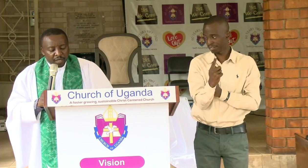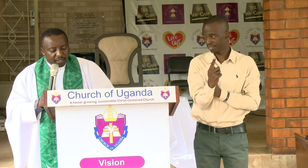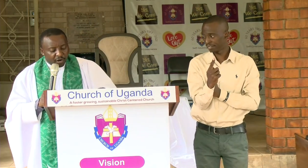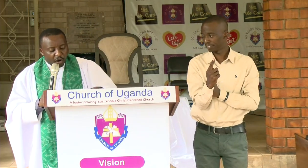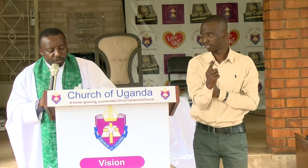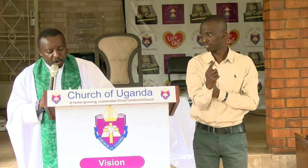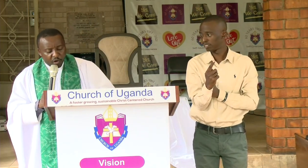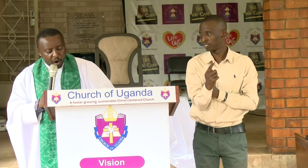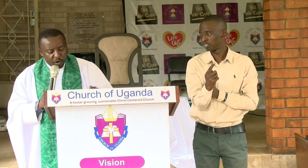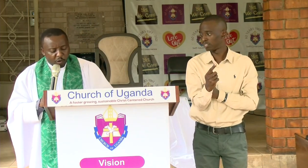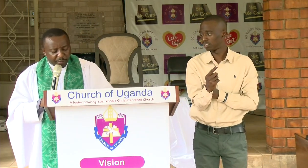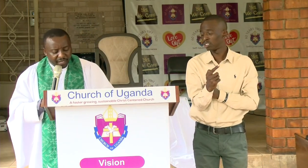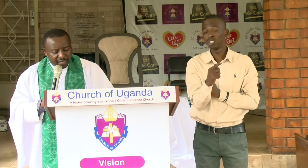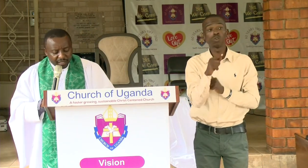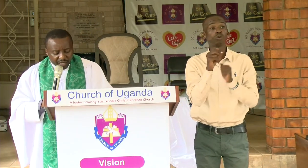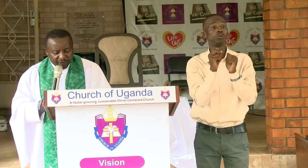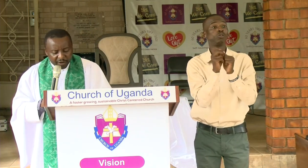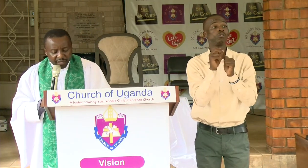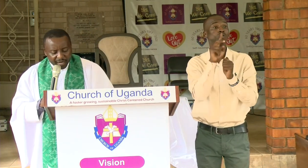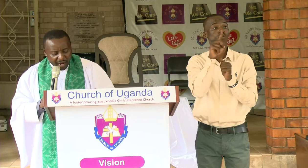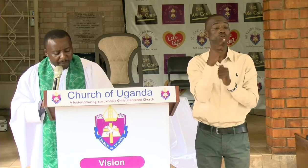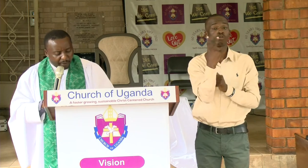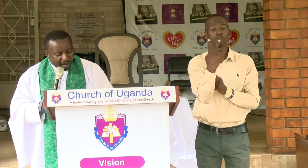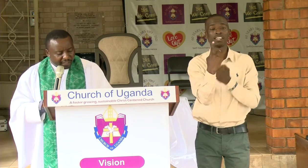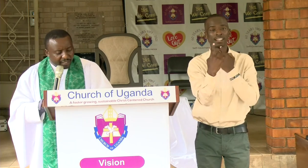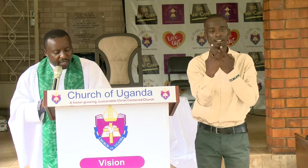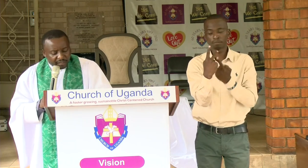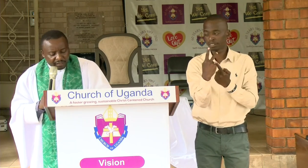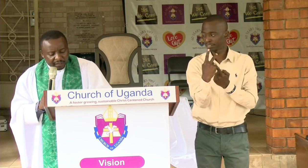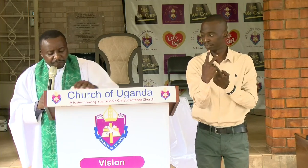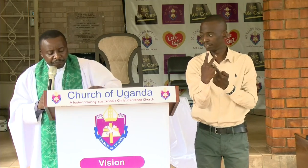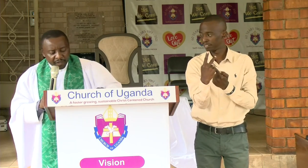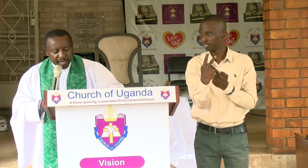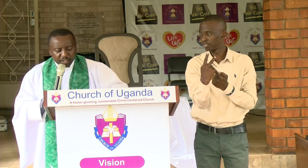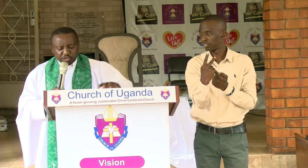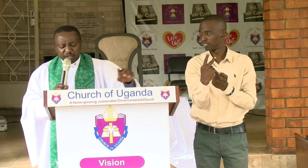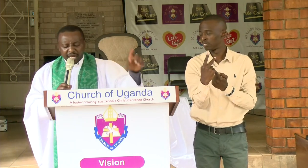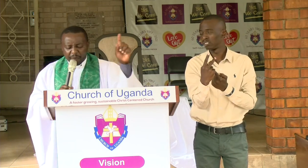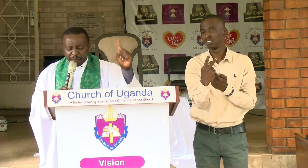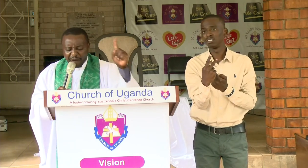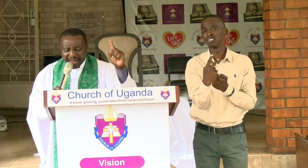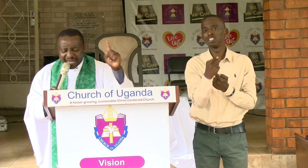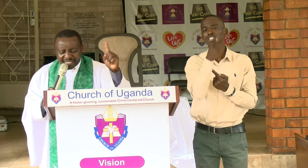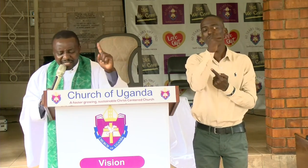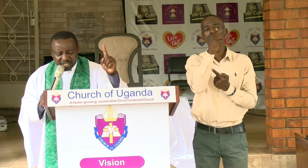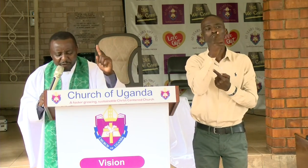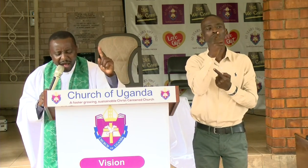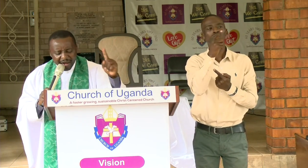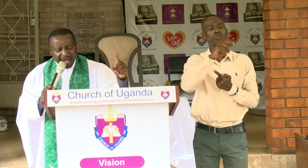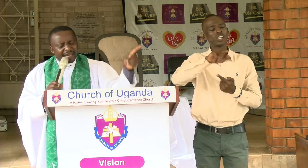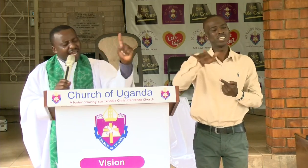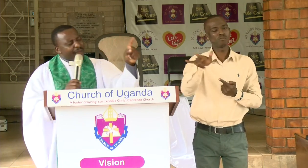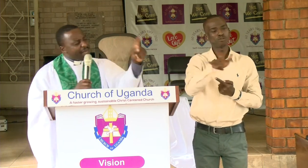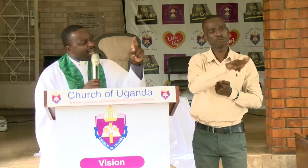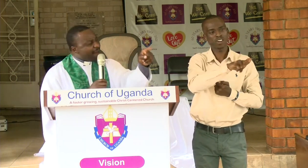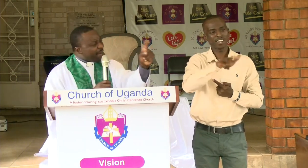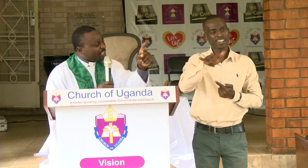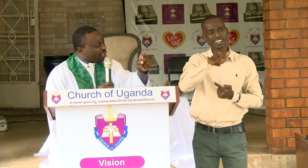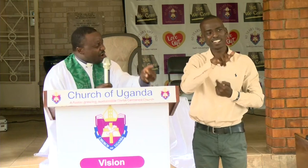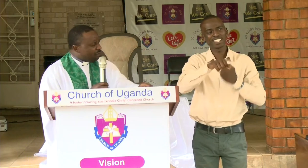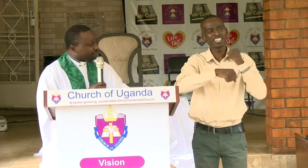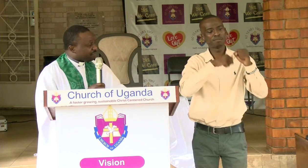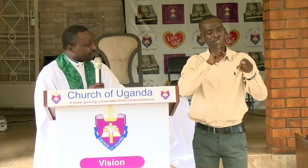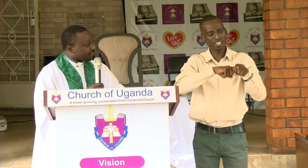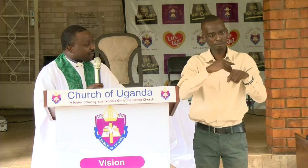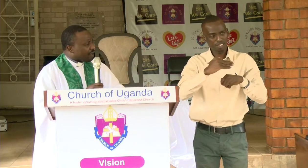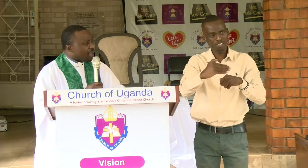n'agamba olunyolo olw'okubiri ky'ava ayogera n'agamba bw'ati nti sote mufaananyizibwanga ng'emirembe